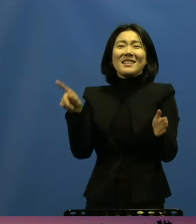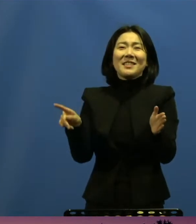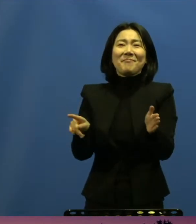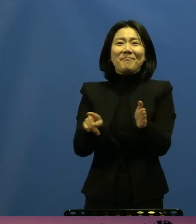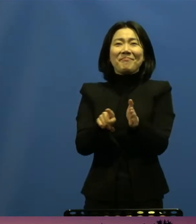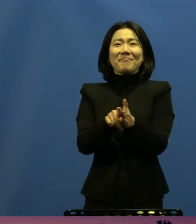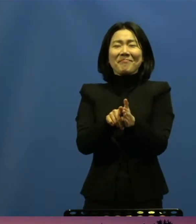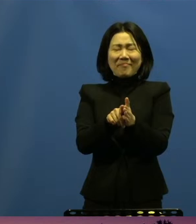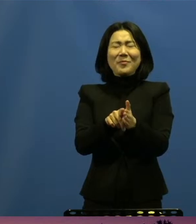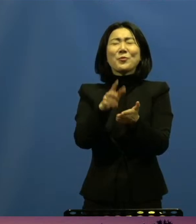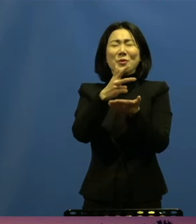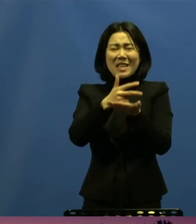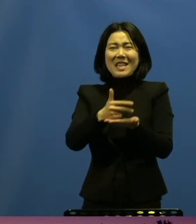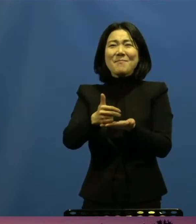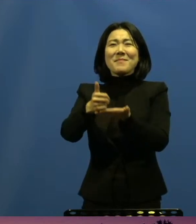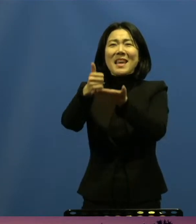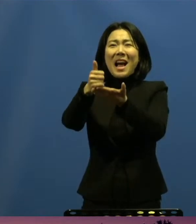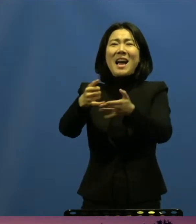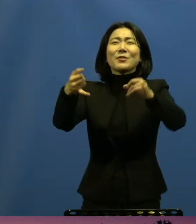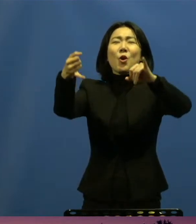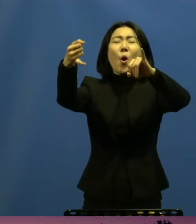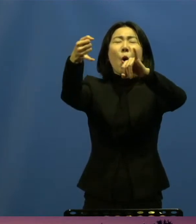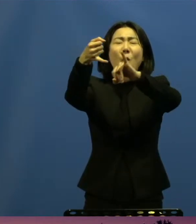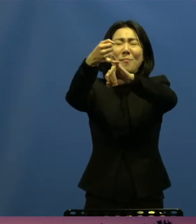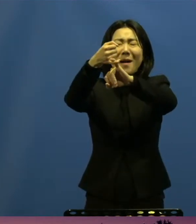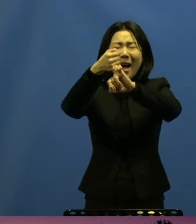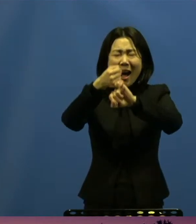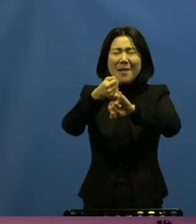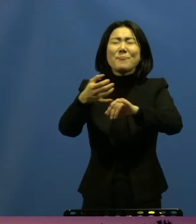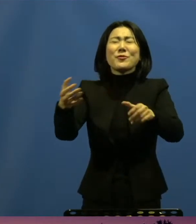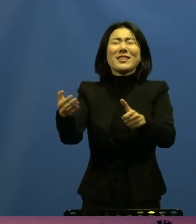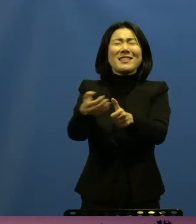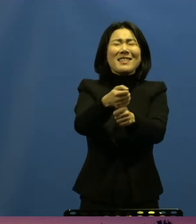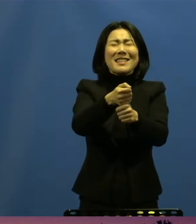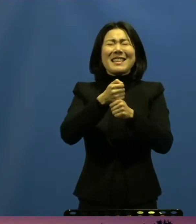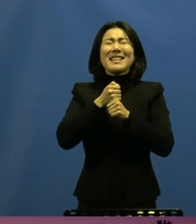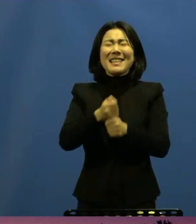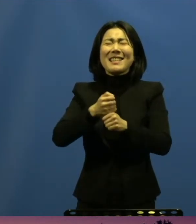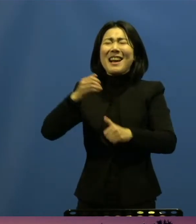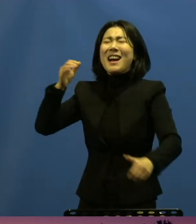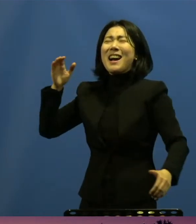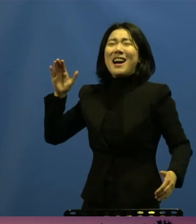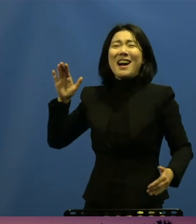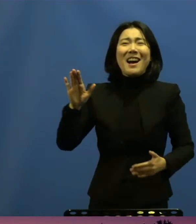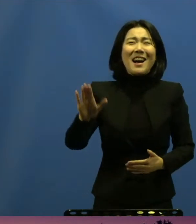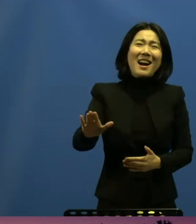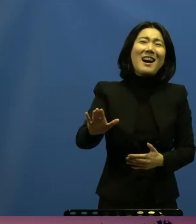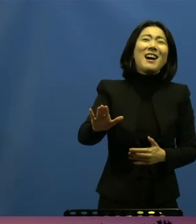신실하신 주님 약속만 붙들리라.